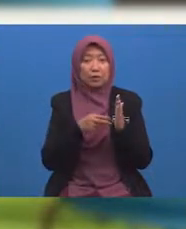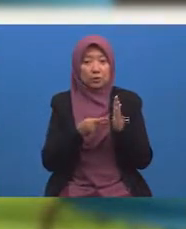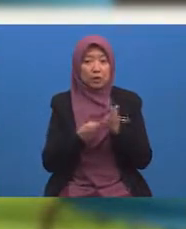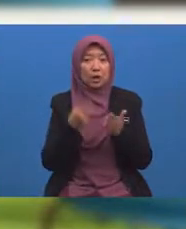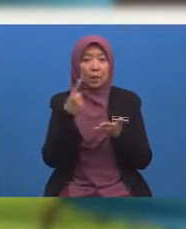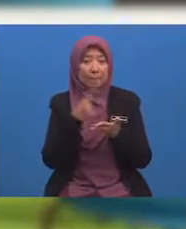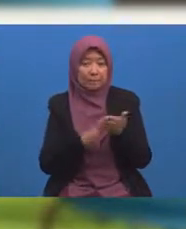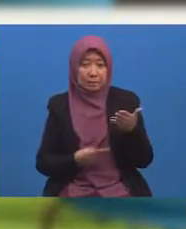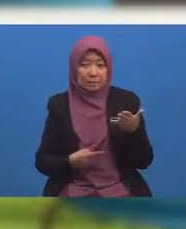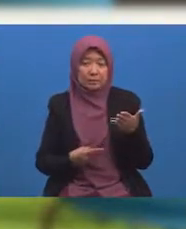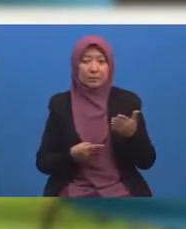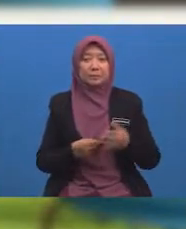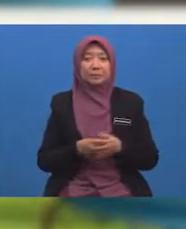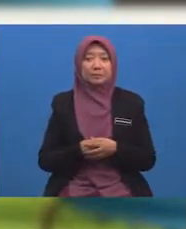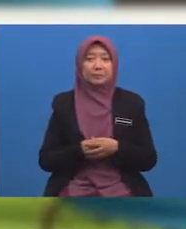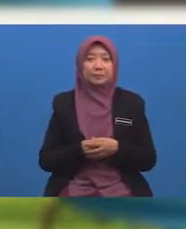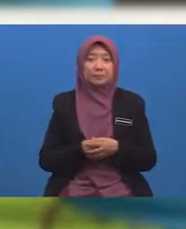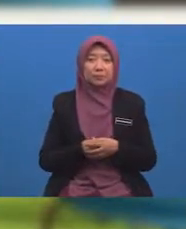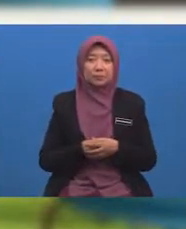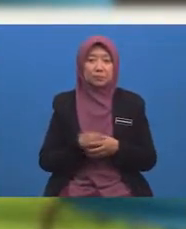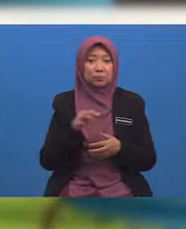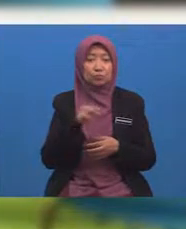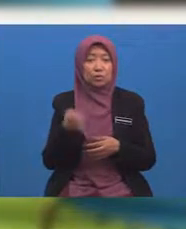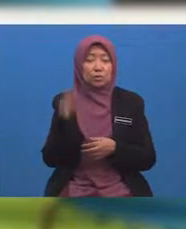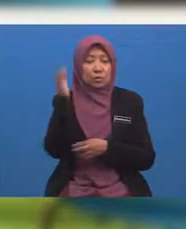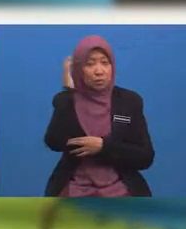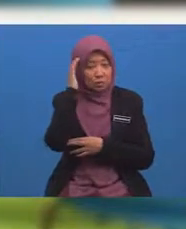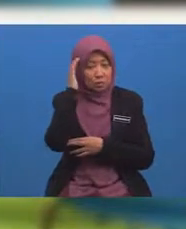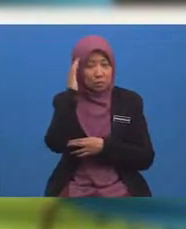dengan Ar-Rahim? Murid-murid tahu maksudnya?